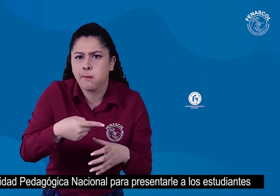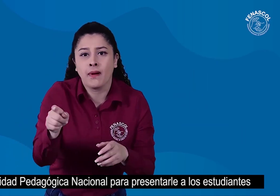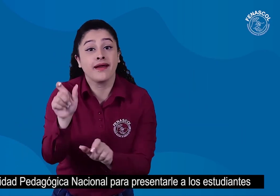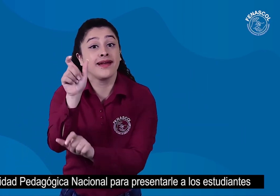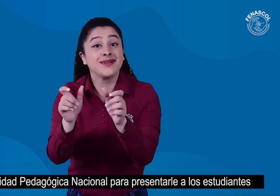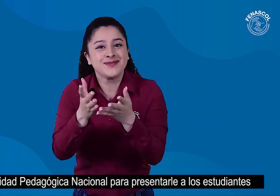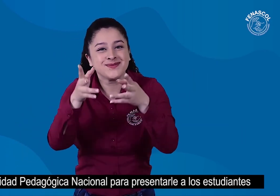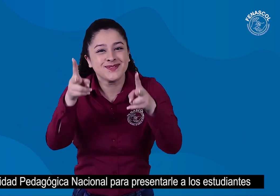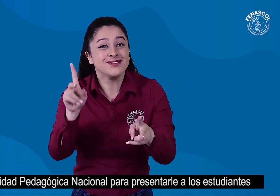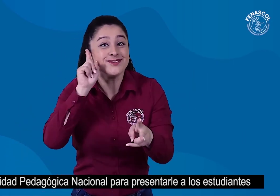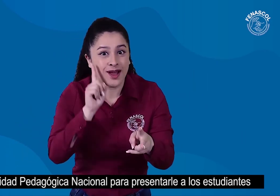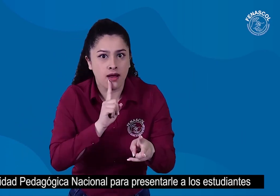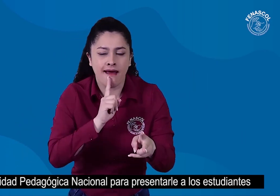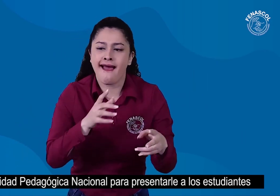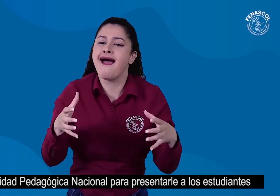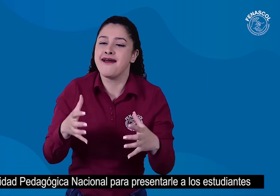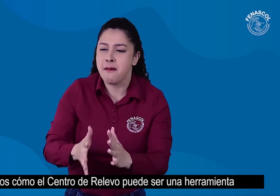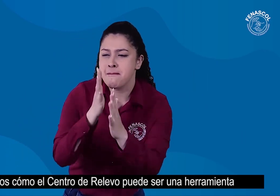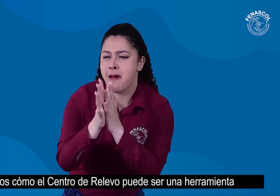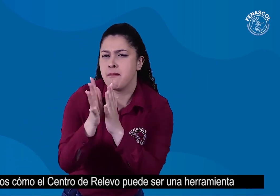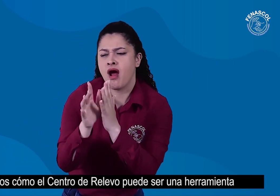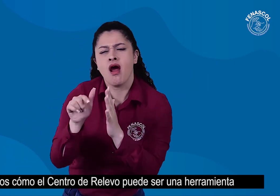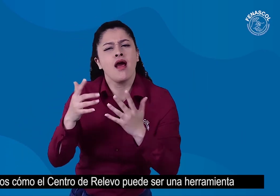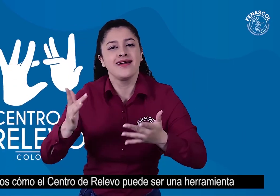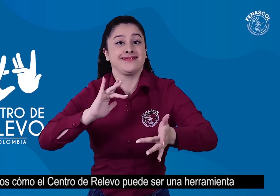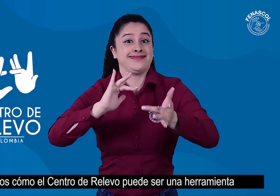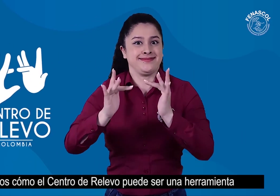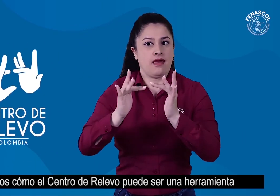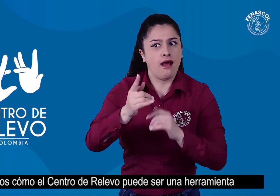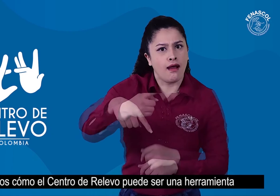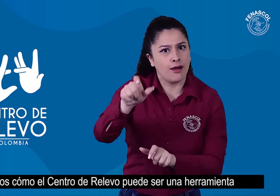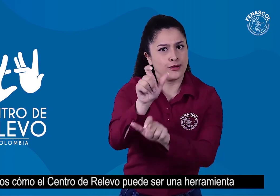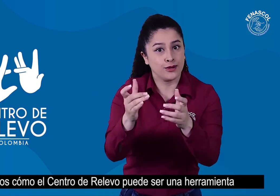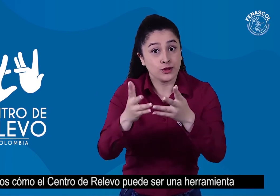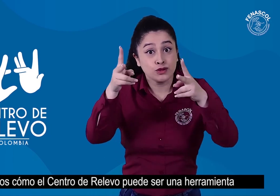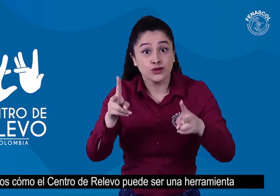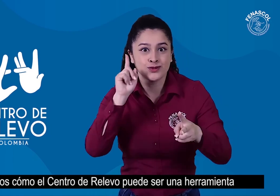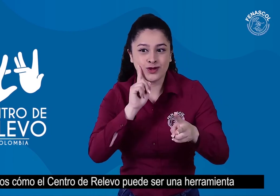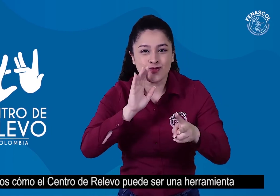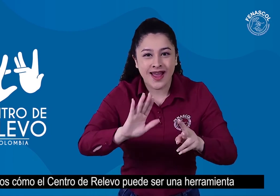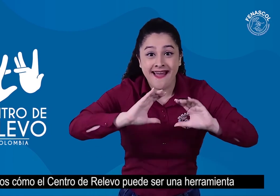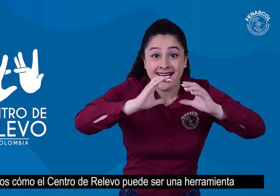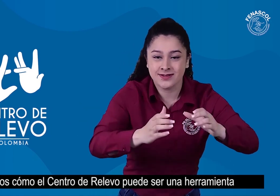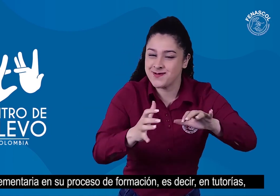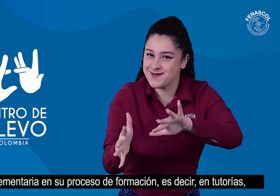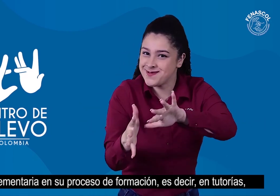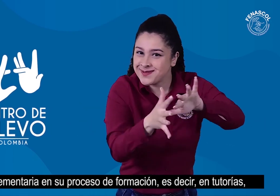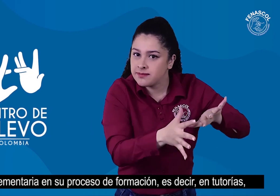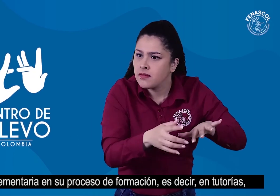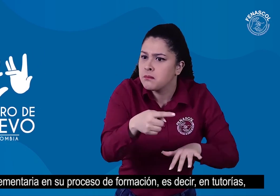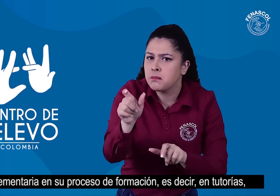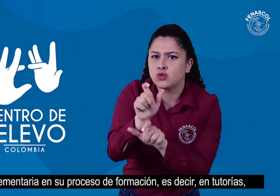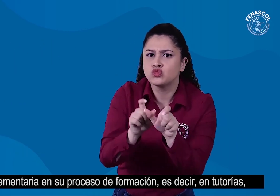para presentarles a los estudiantes sordos cómo el Centro de Relevo puede ser una herramienta